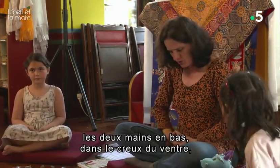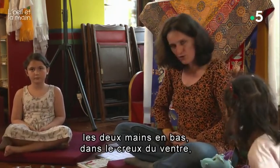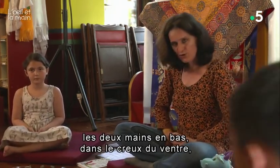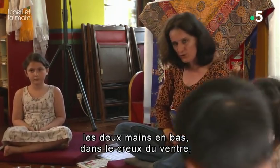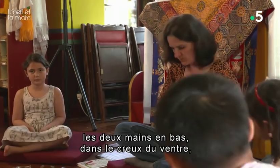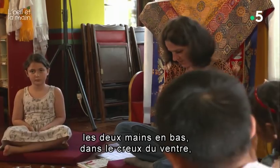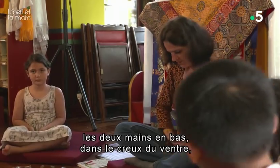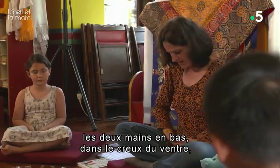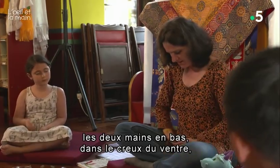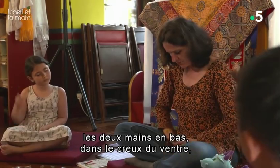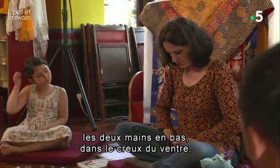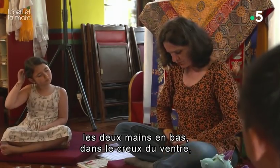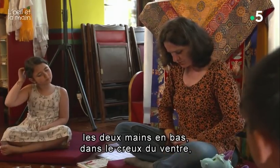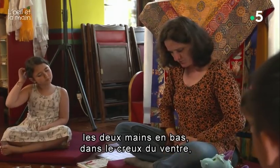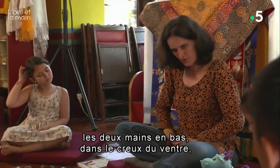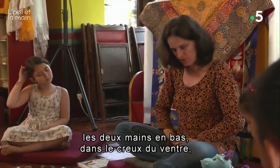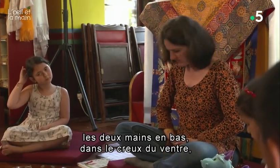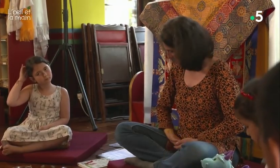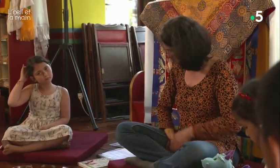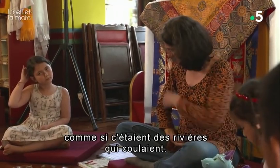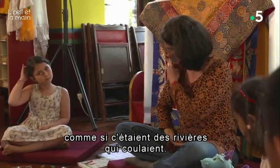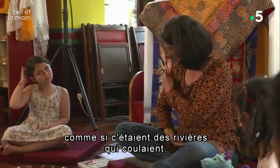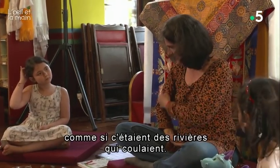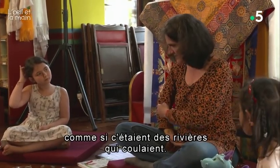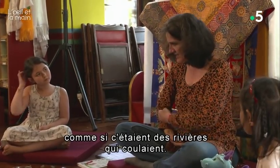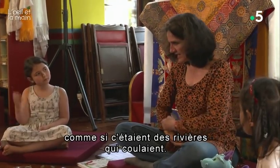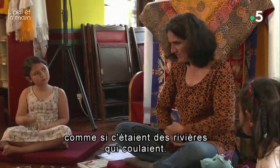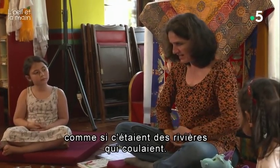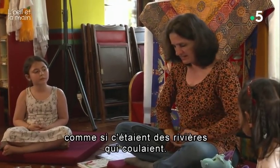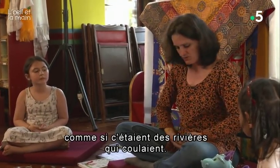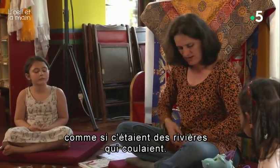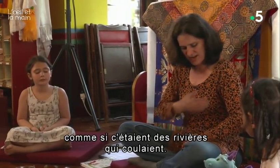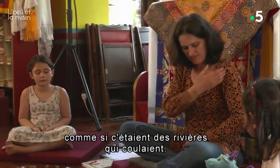dans le creux, en bas, dans le creux du ventre, comme si c'était des rivières qui coulaient.